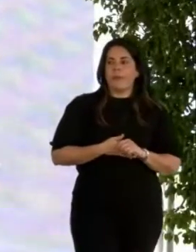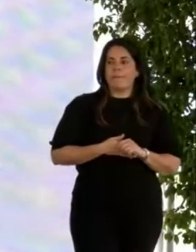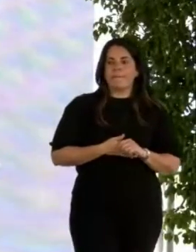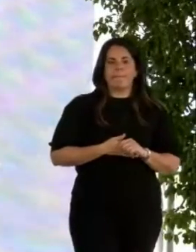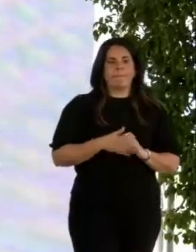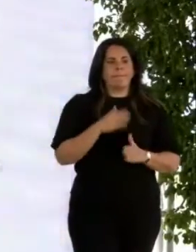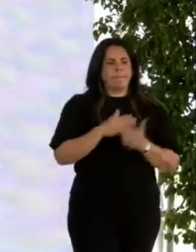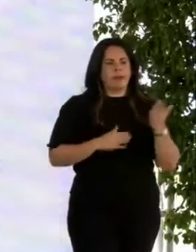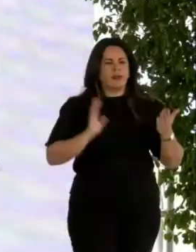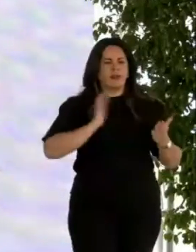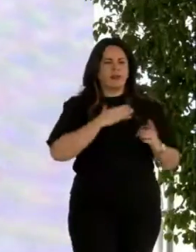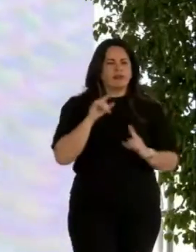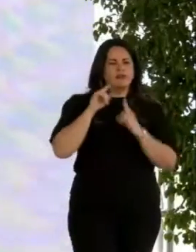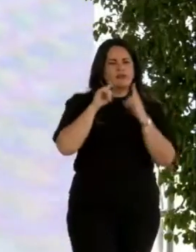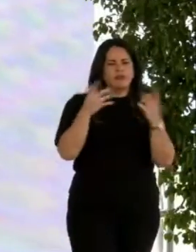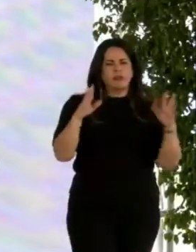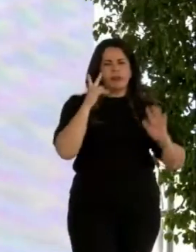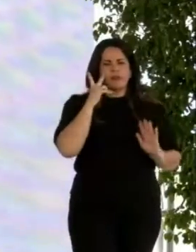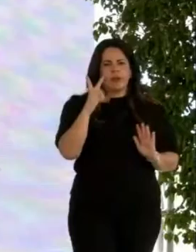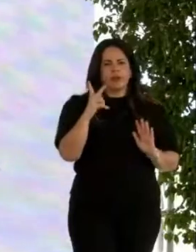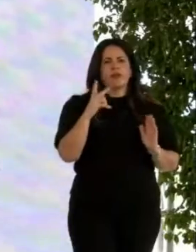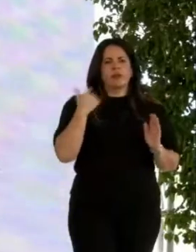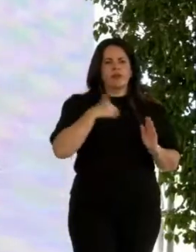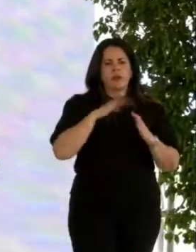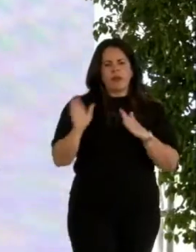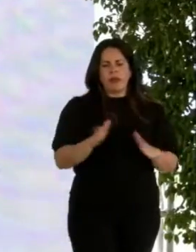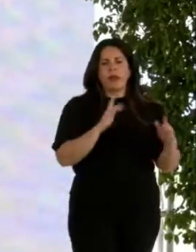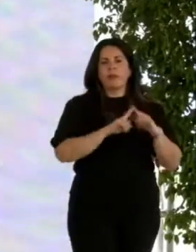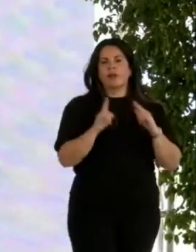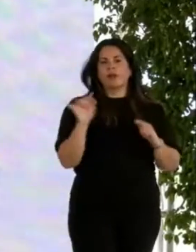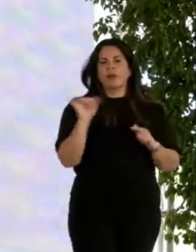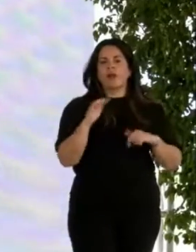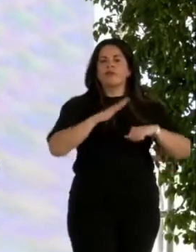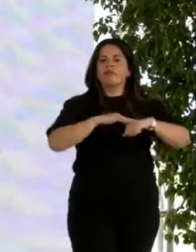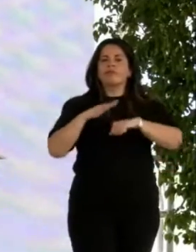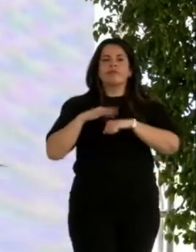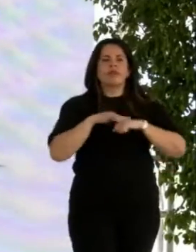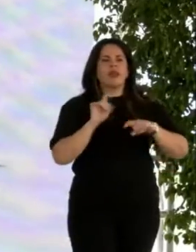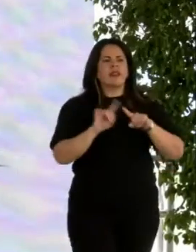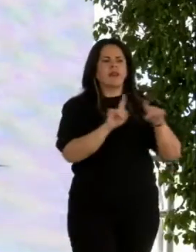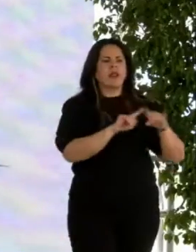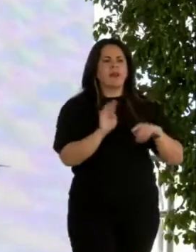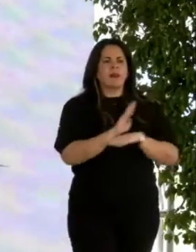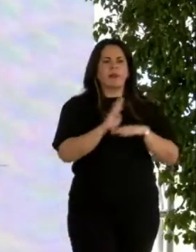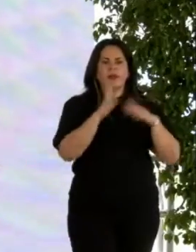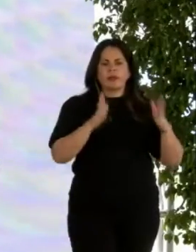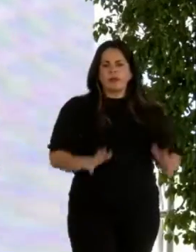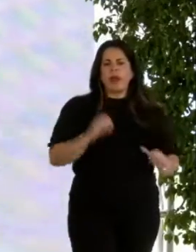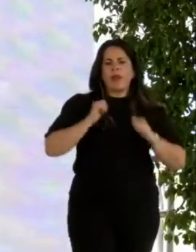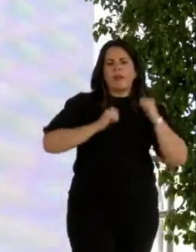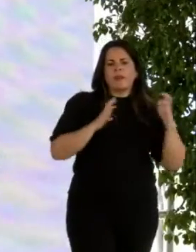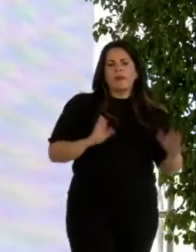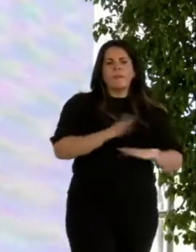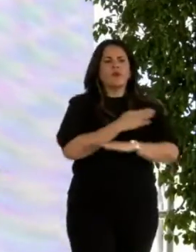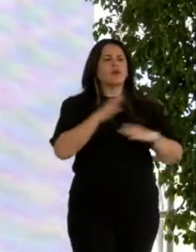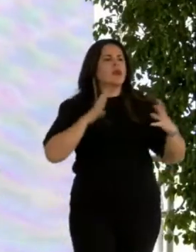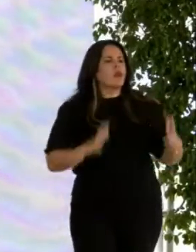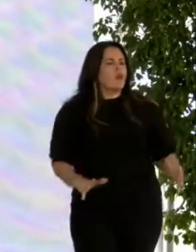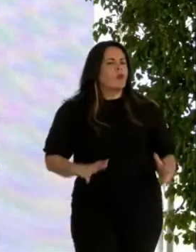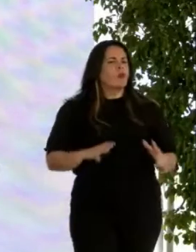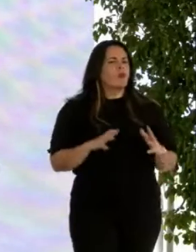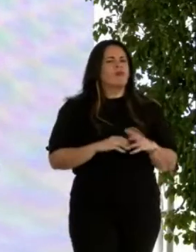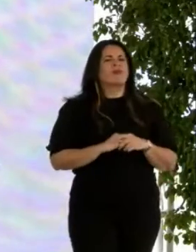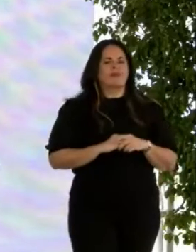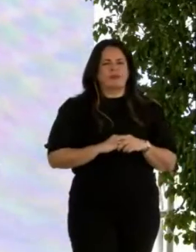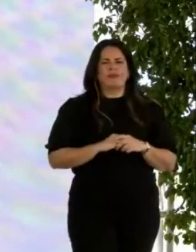parte de nuestro objetivo, ya han visto lo que queremos hacer, pero también queremos hacer un llamado a todos los comerciantes, artistas, músicos, gente que